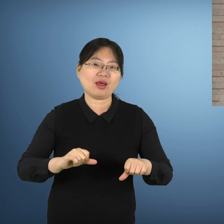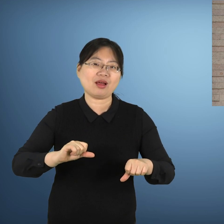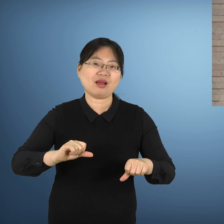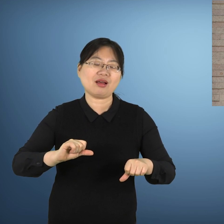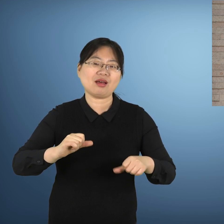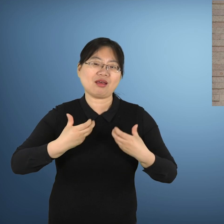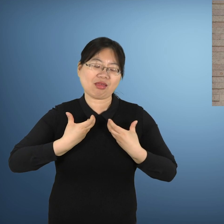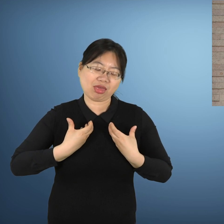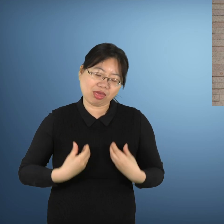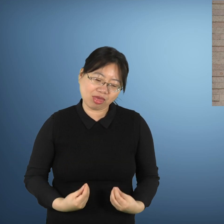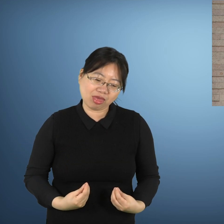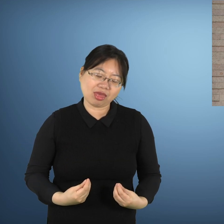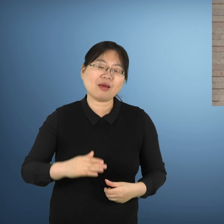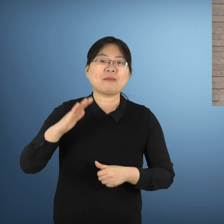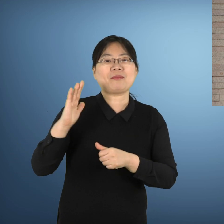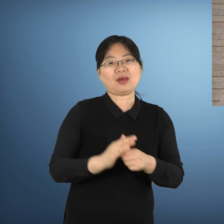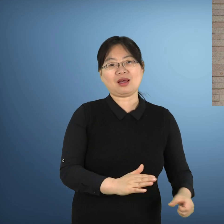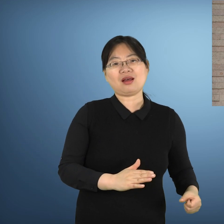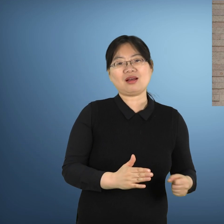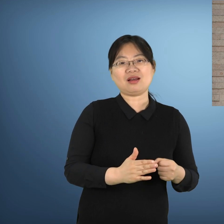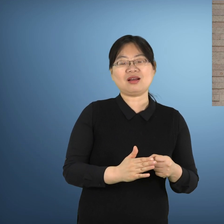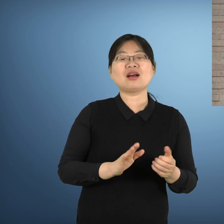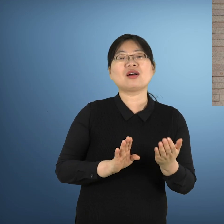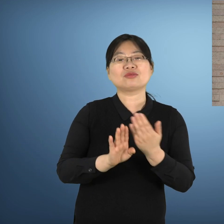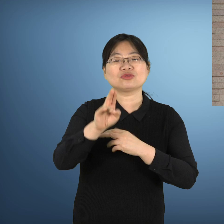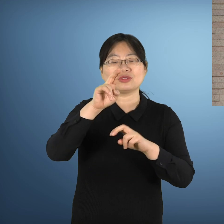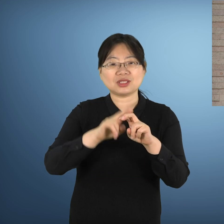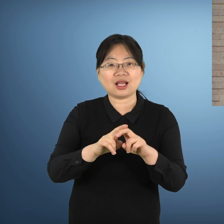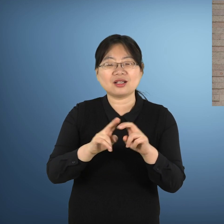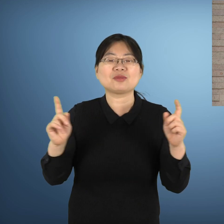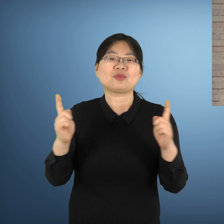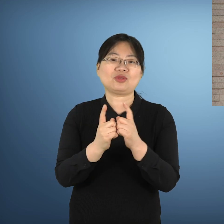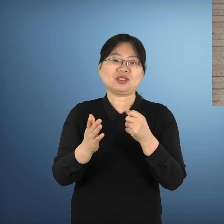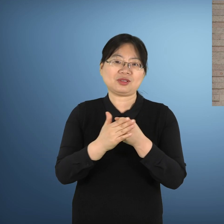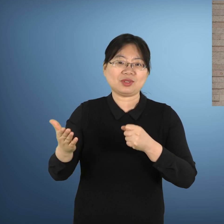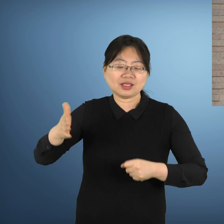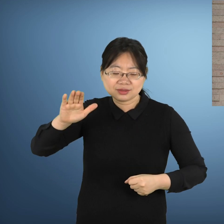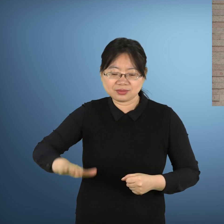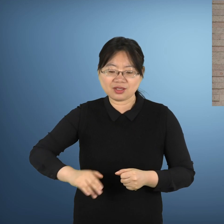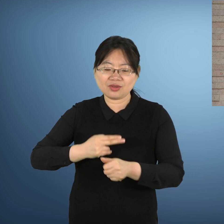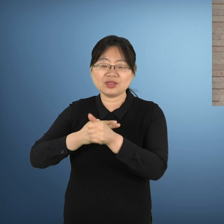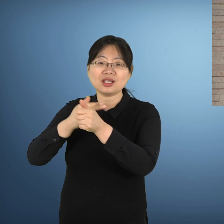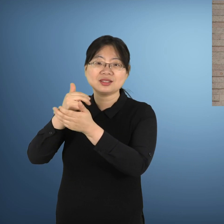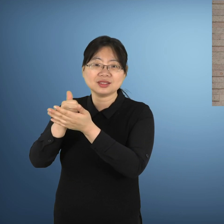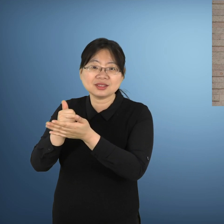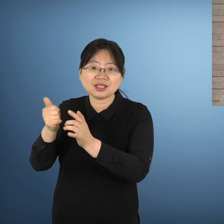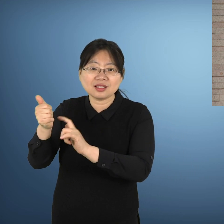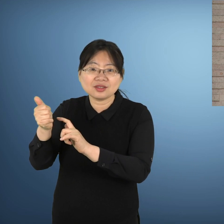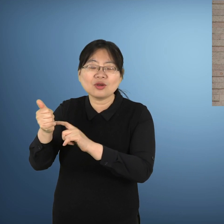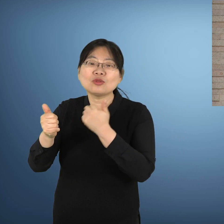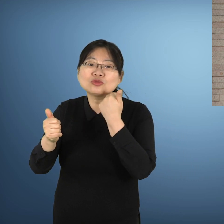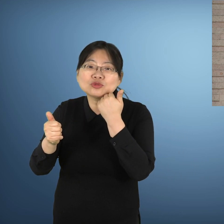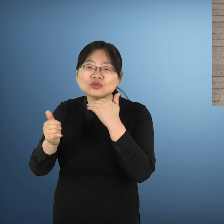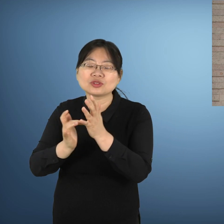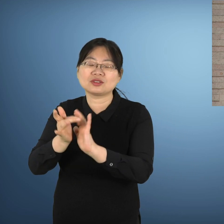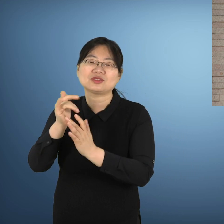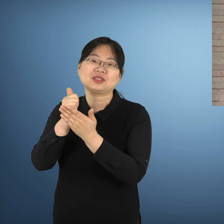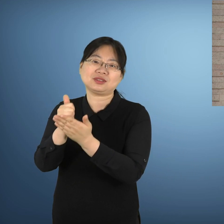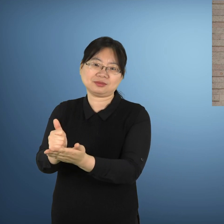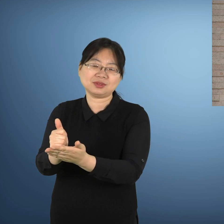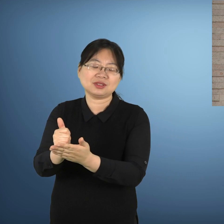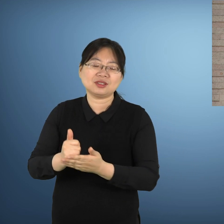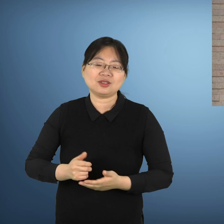직후의 자리이기 때문입니다. 그런데 그 스승은 부활하신 후에 이